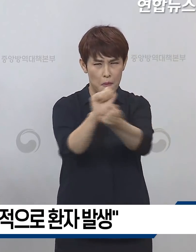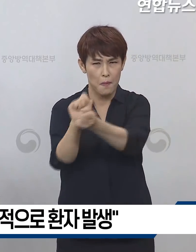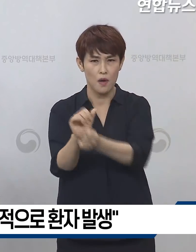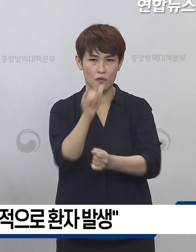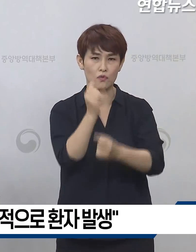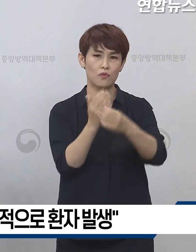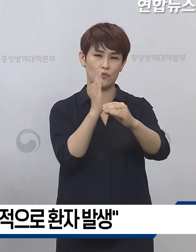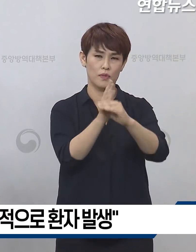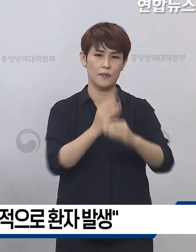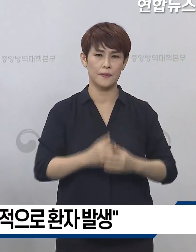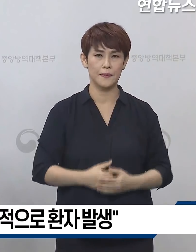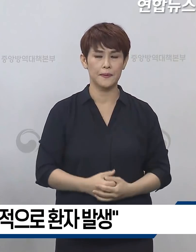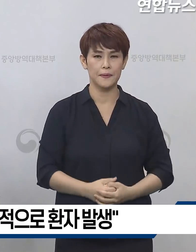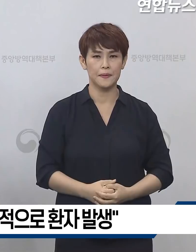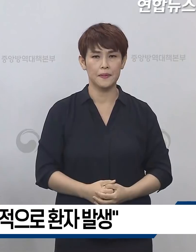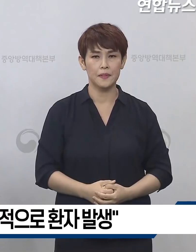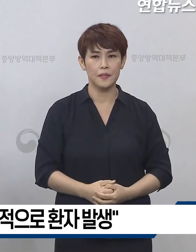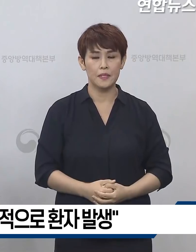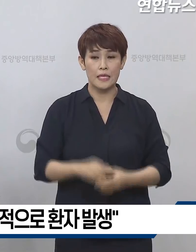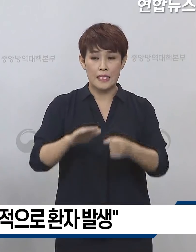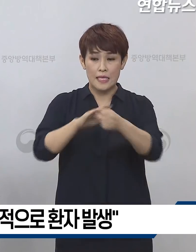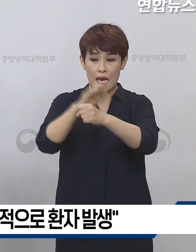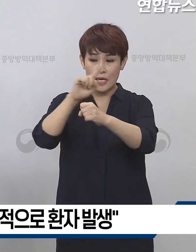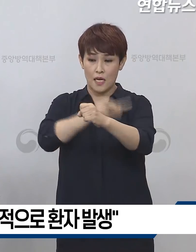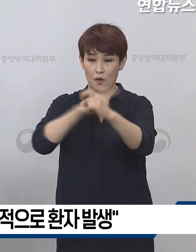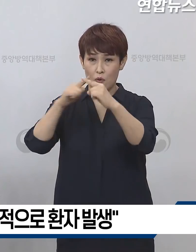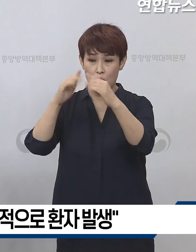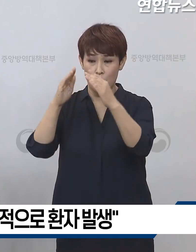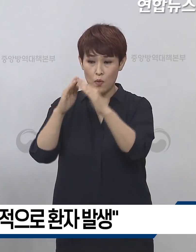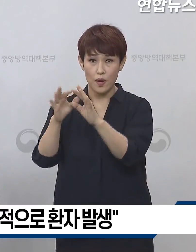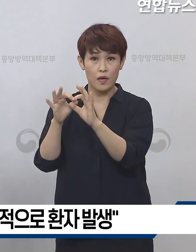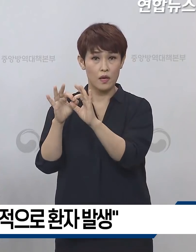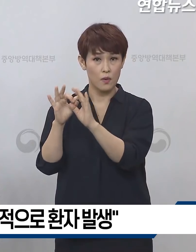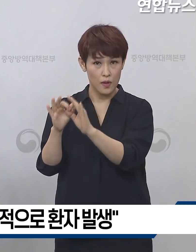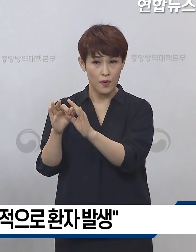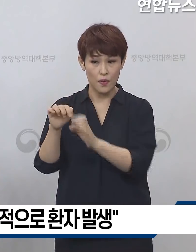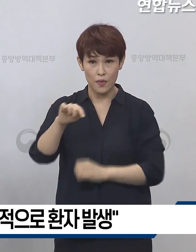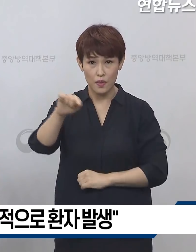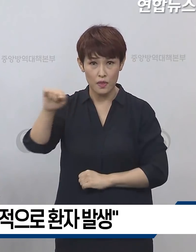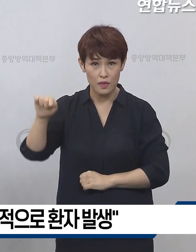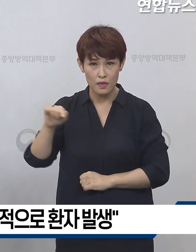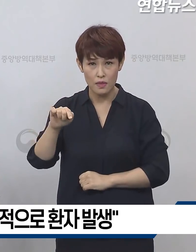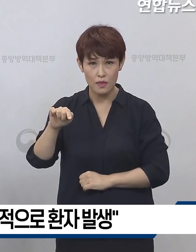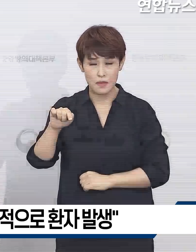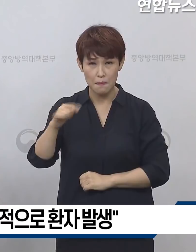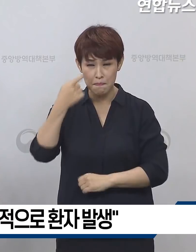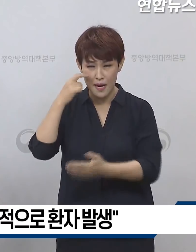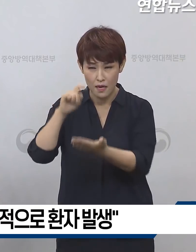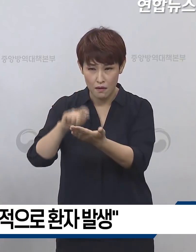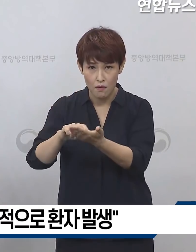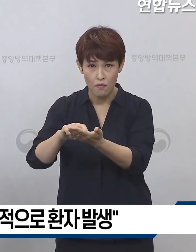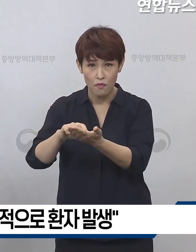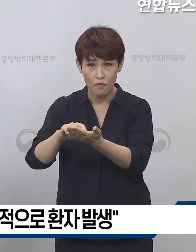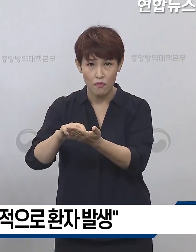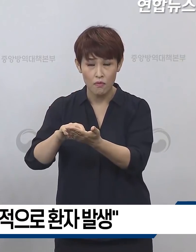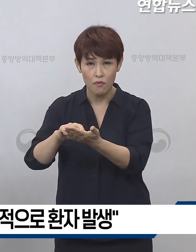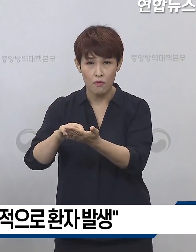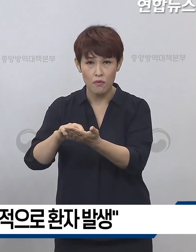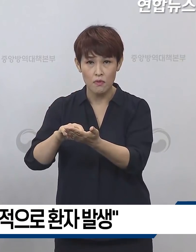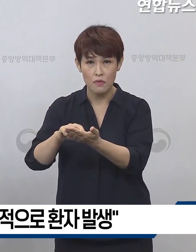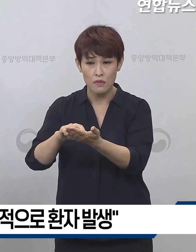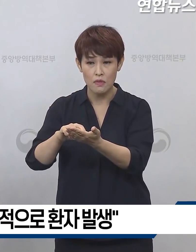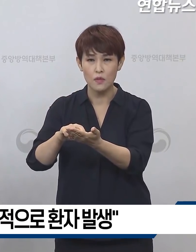있습니다. 또한 사랑제일교회와 관련해서 현재까지 파악된 추가적인